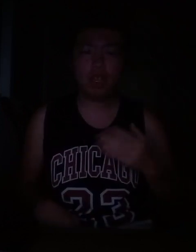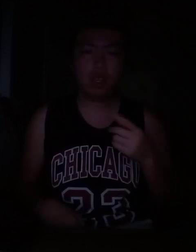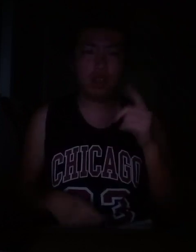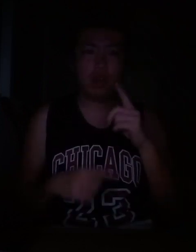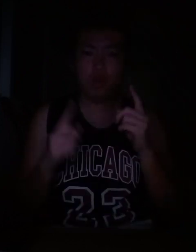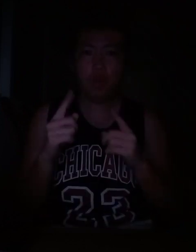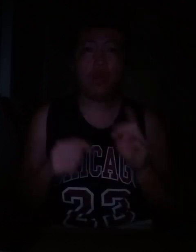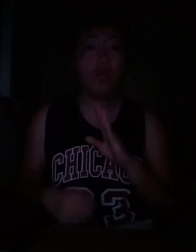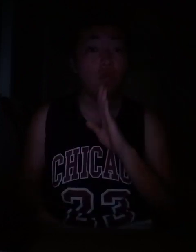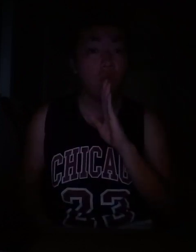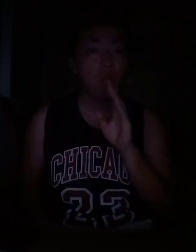어떻게 되죠?